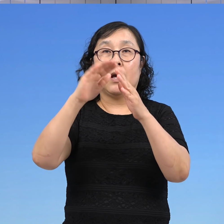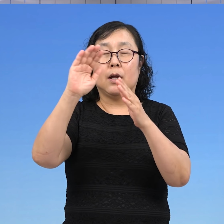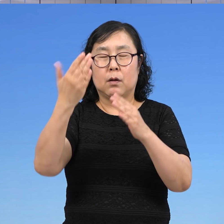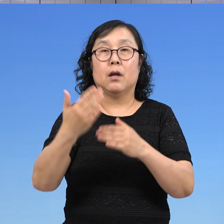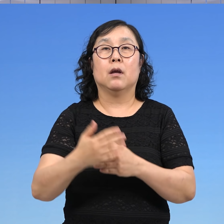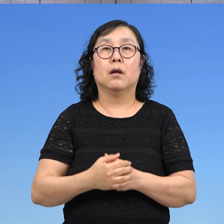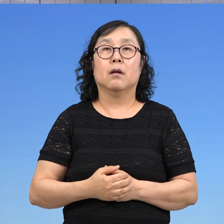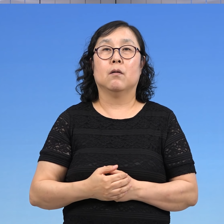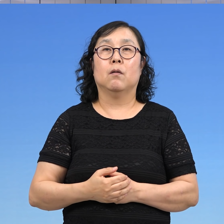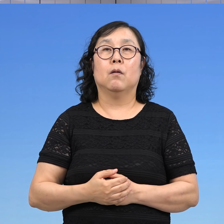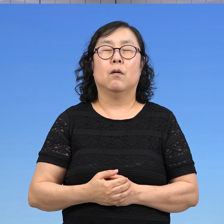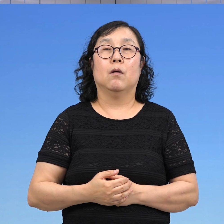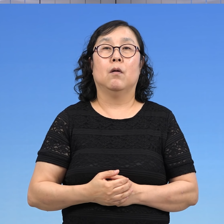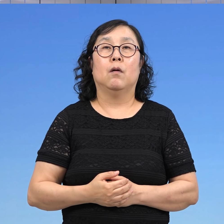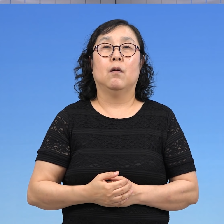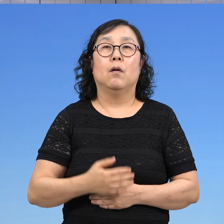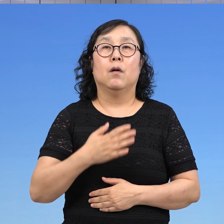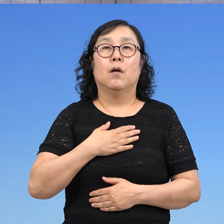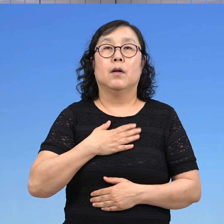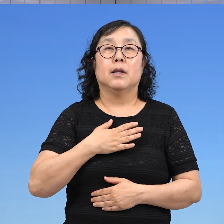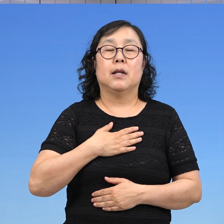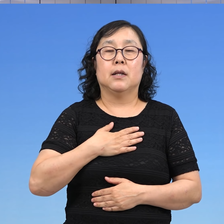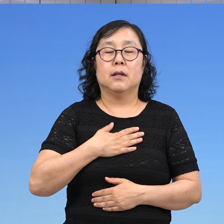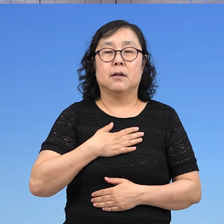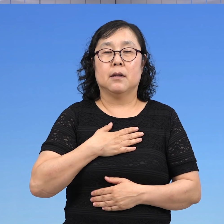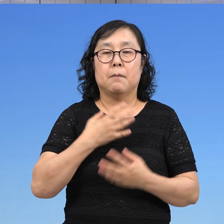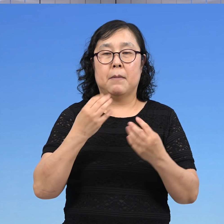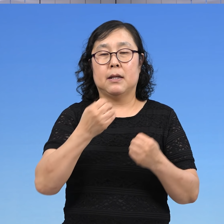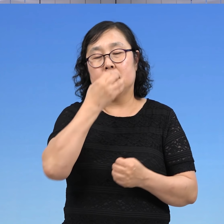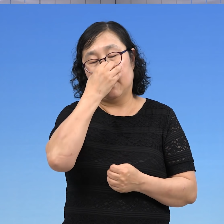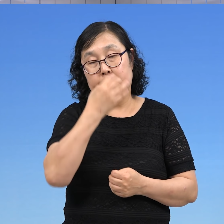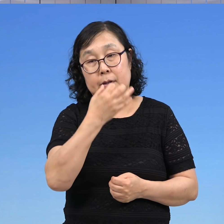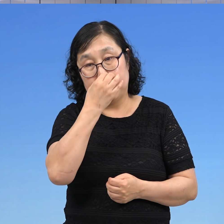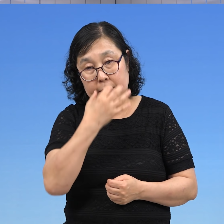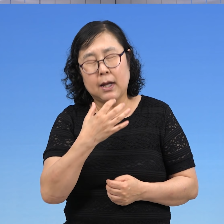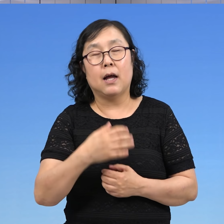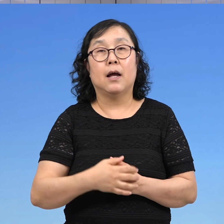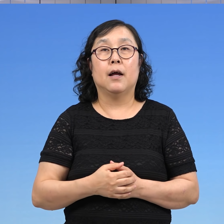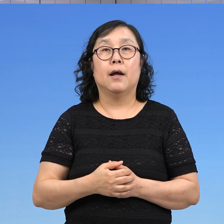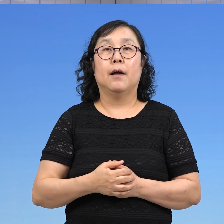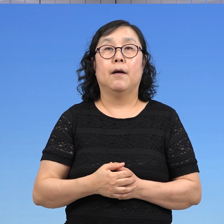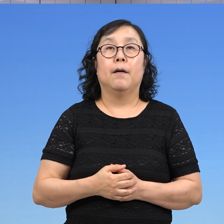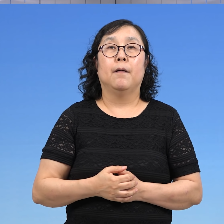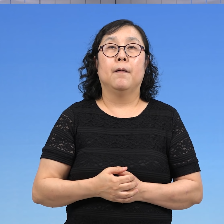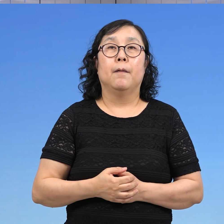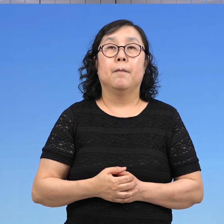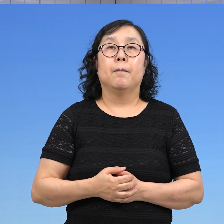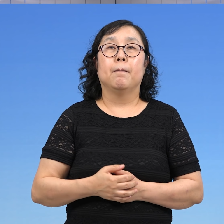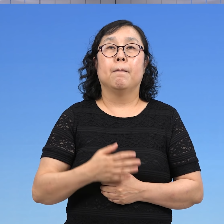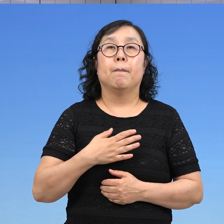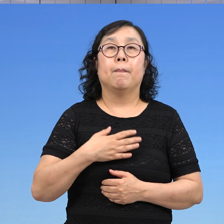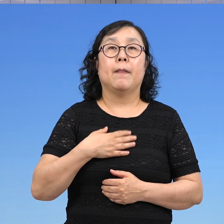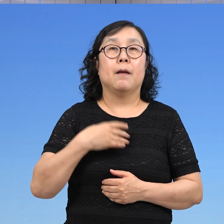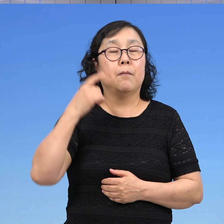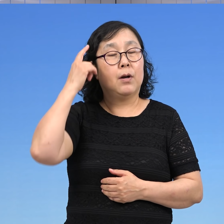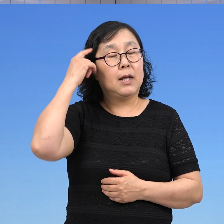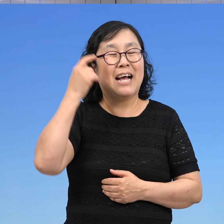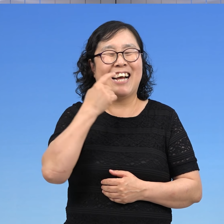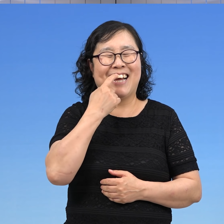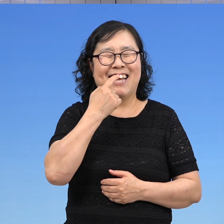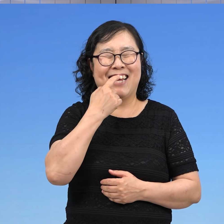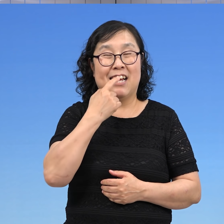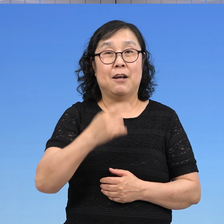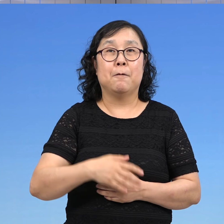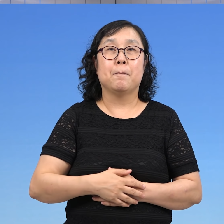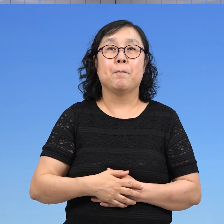전원 이제 요 힘이 좋고 빠져나가고 있는 상황 아닙니까 맞이 까지는 버틸만한 되요 흰머리